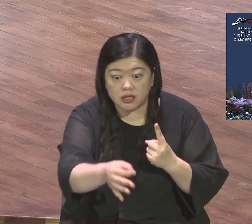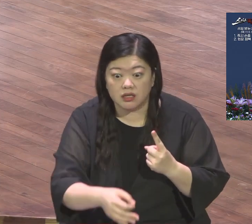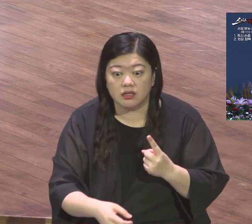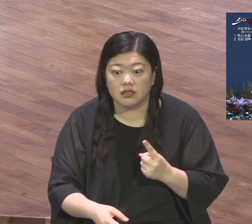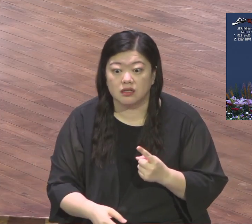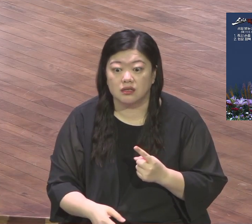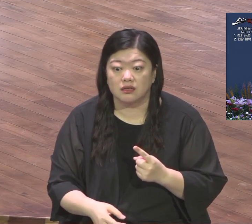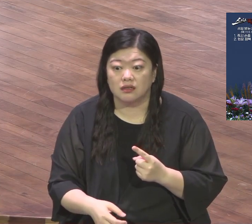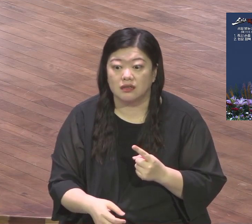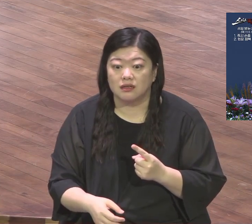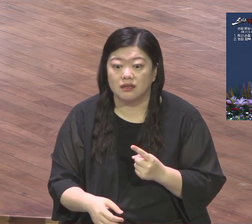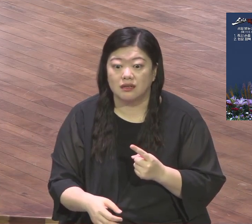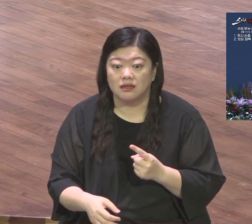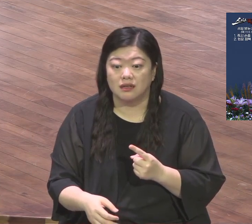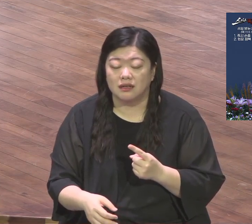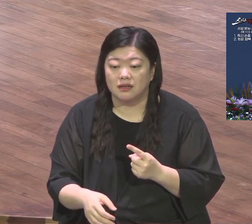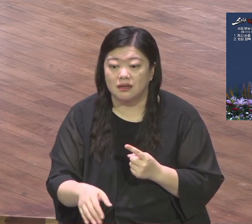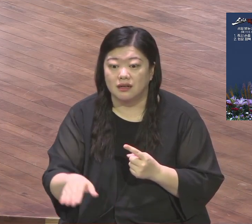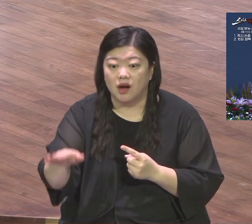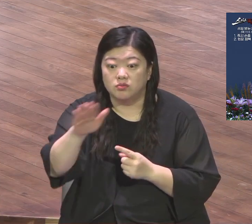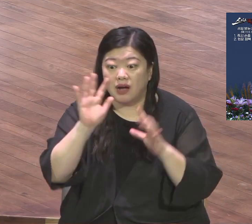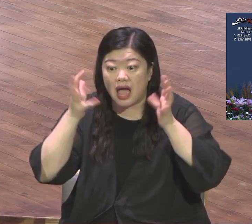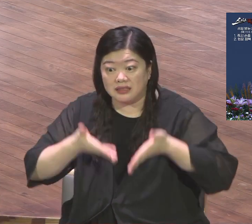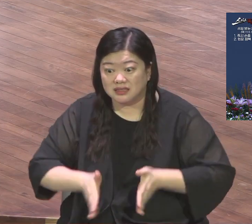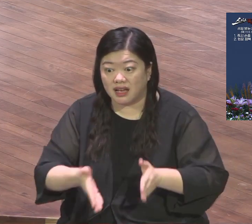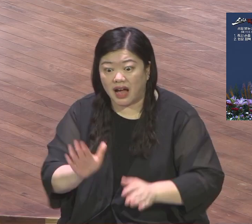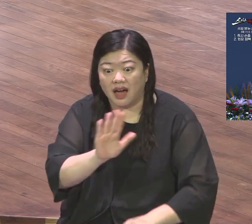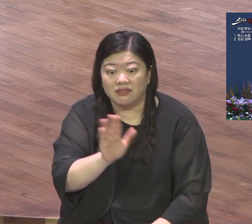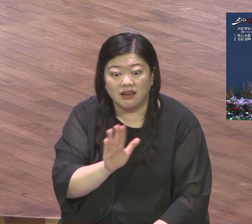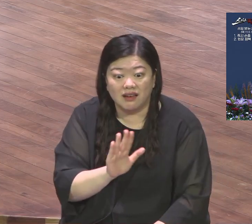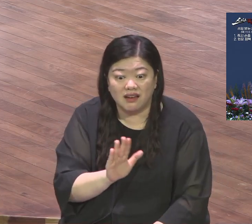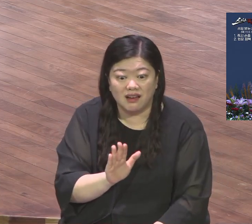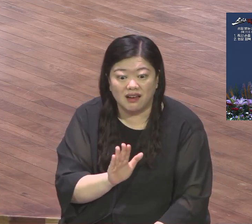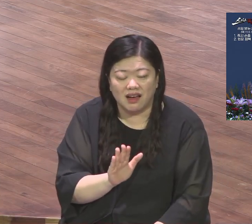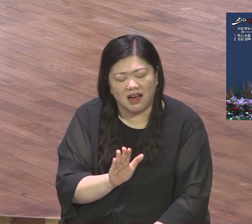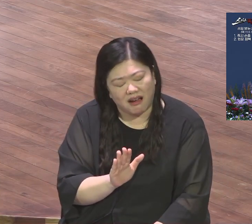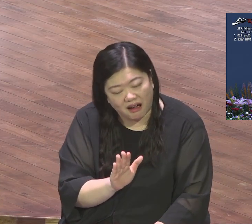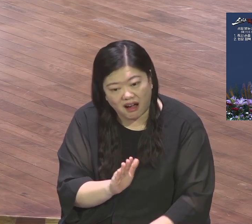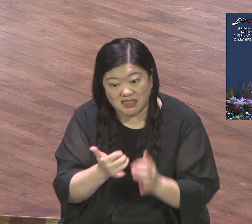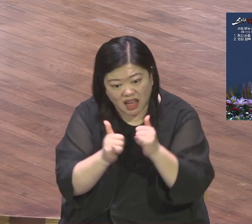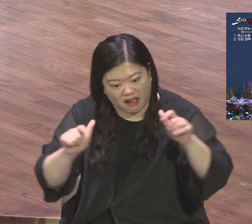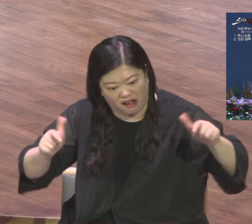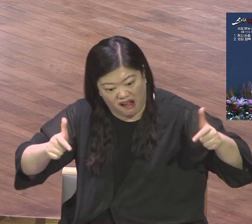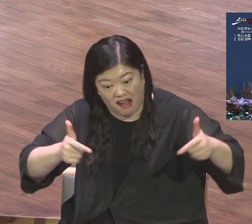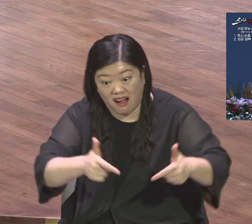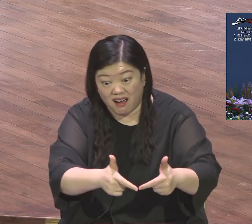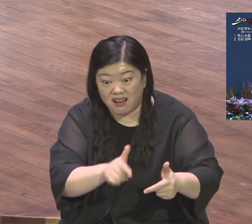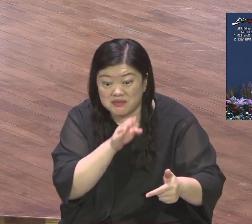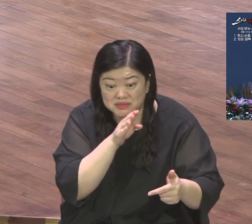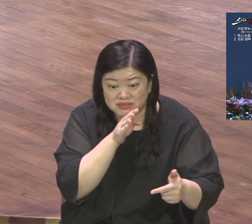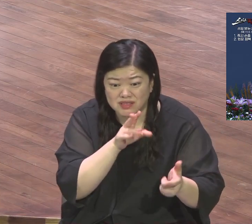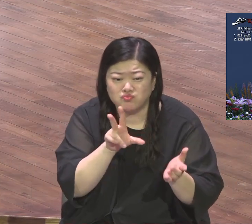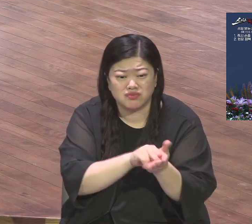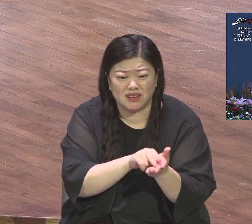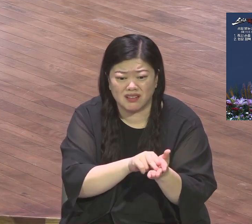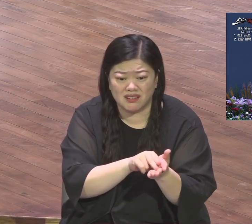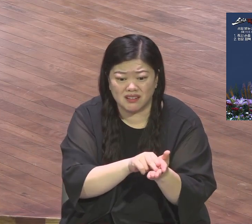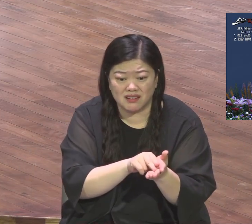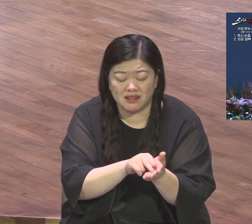지금 한국 교회는요, 영적 저출산 이 문제가 심각합니다.